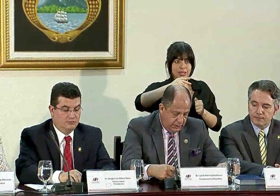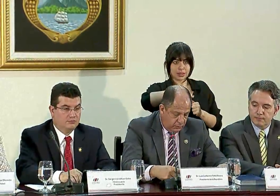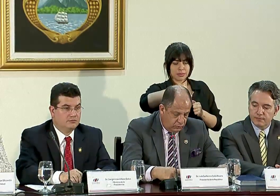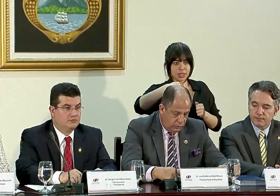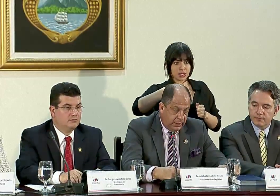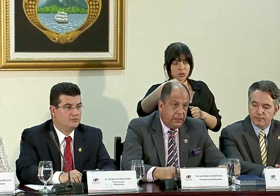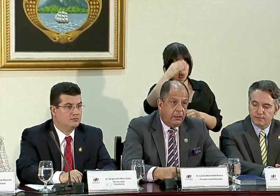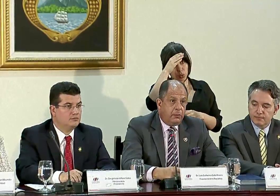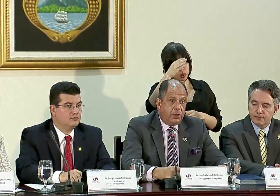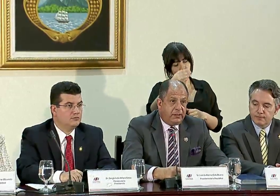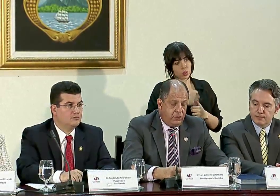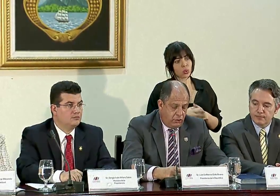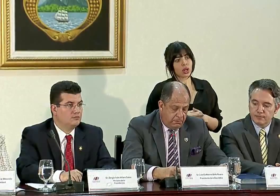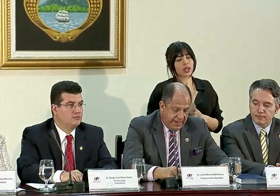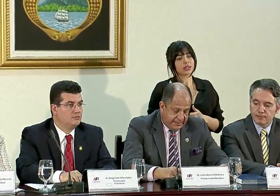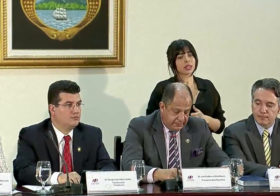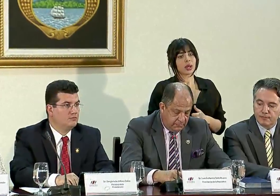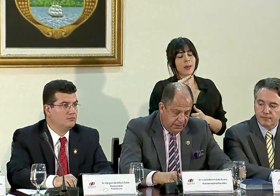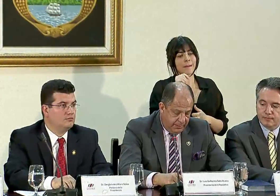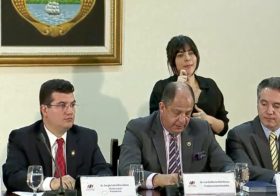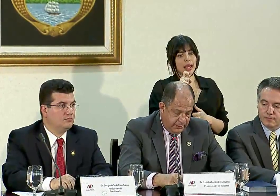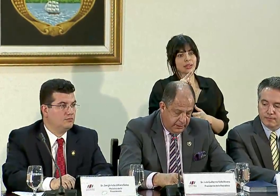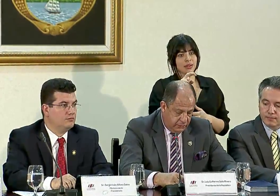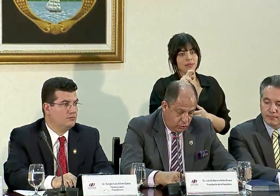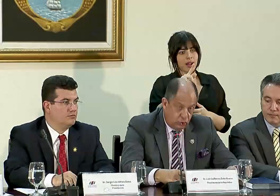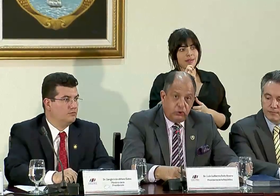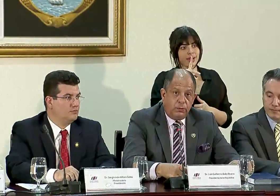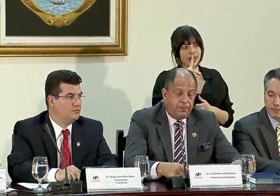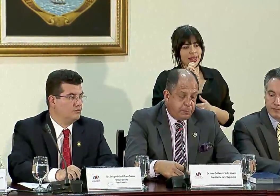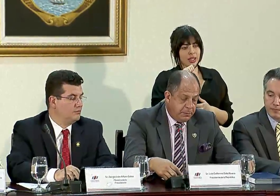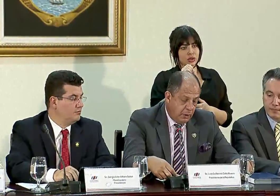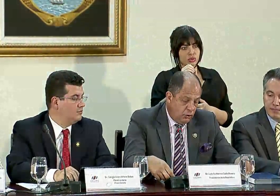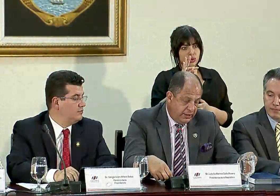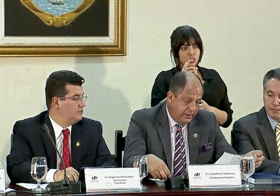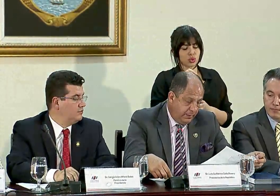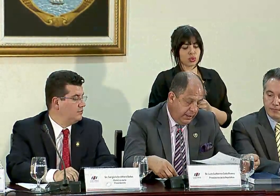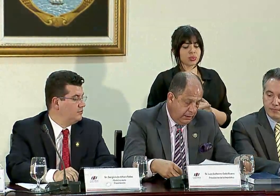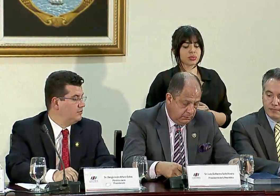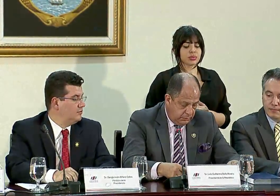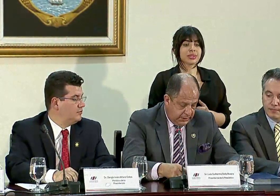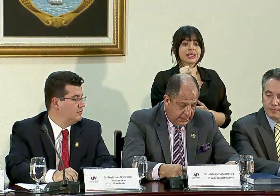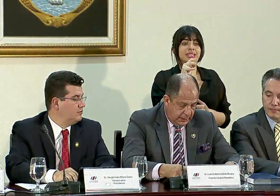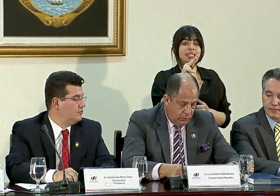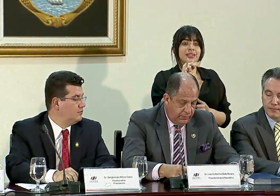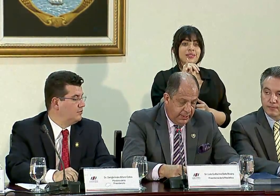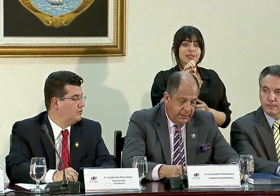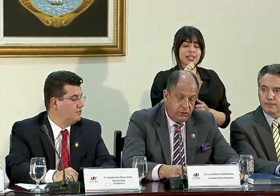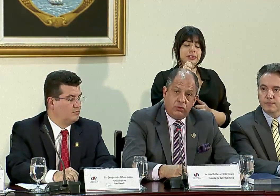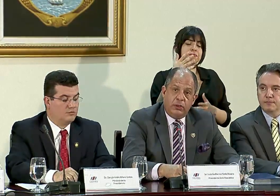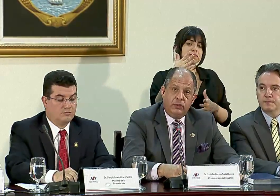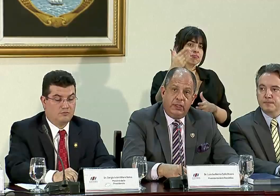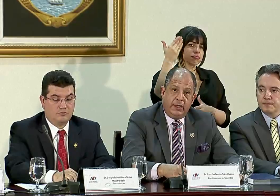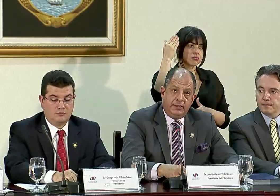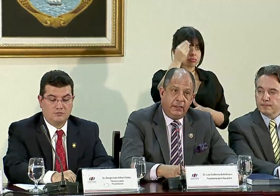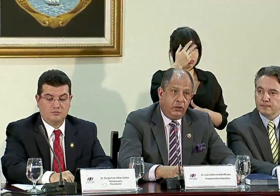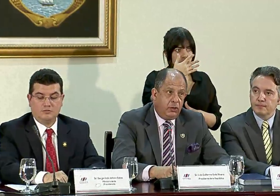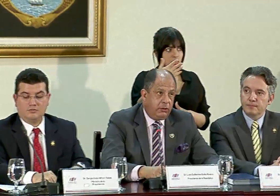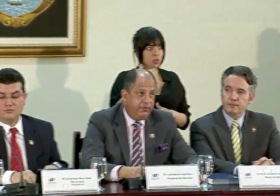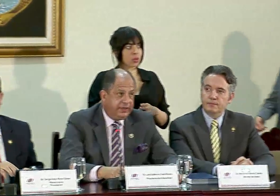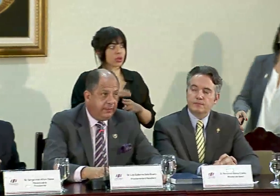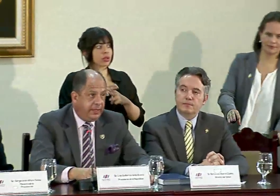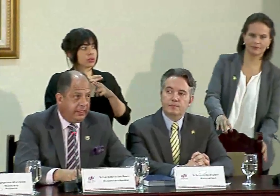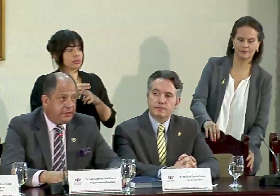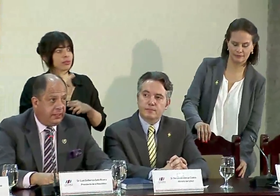viceministro de Cultura por el señor Max Valverde Soto. Doña Silvi ya lo había dicho cuando se la